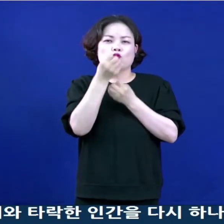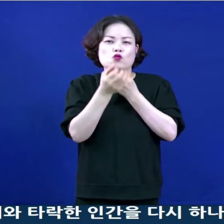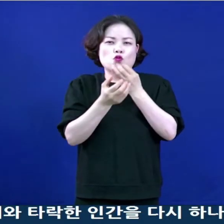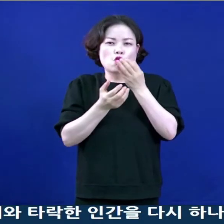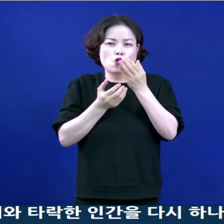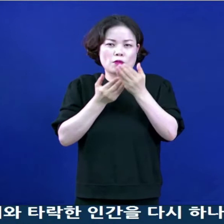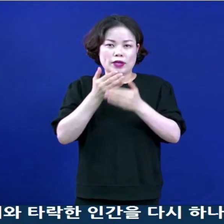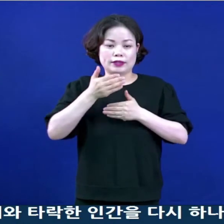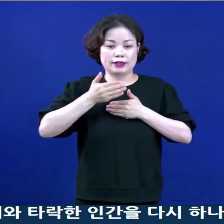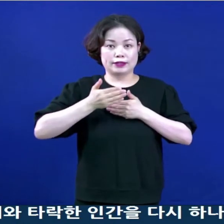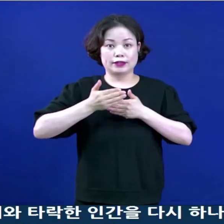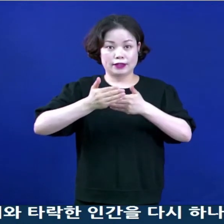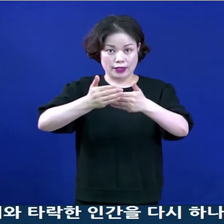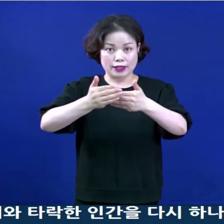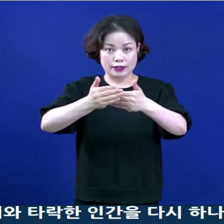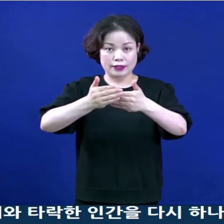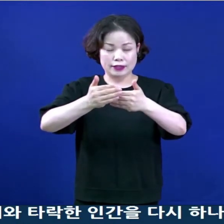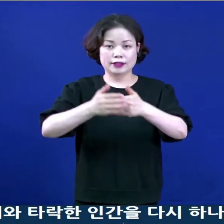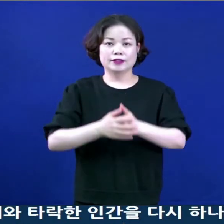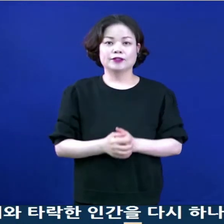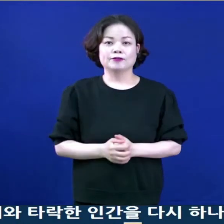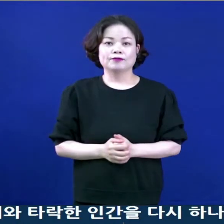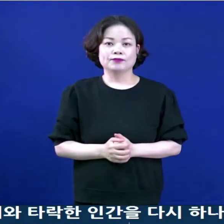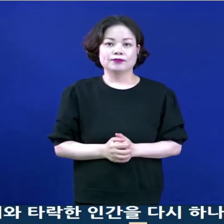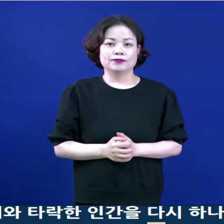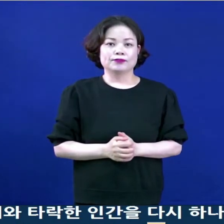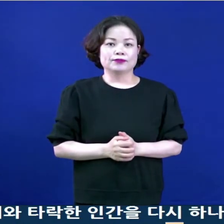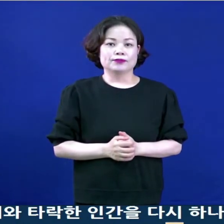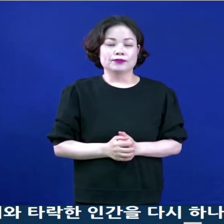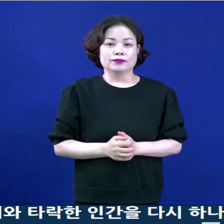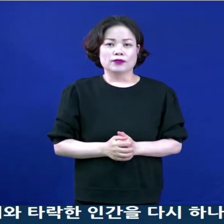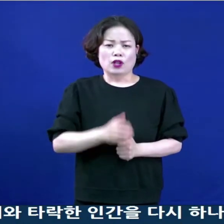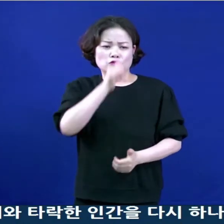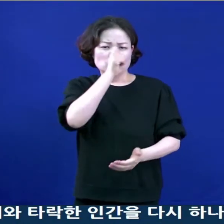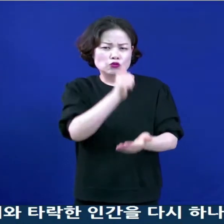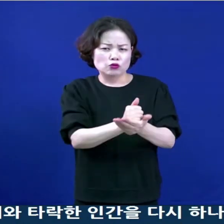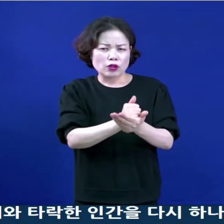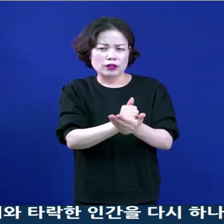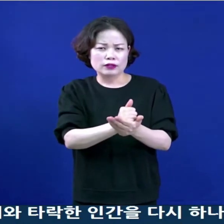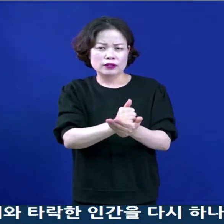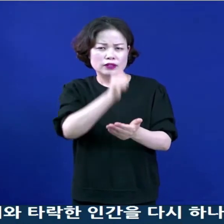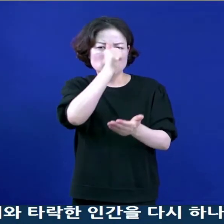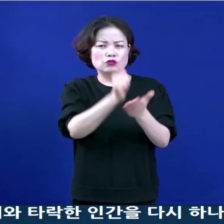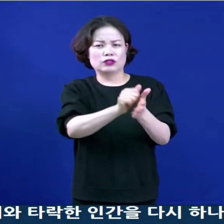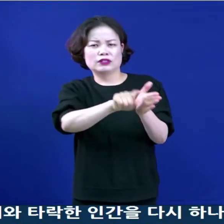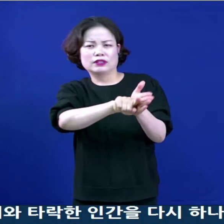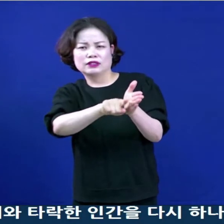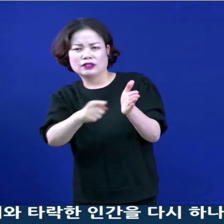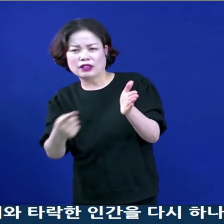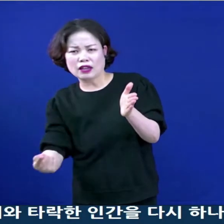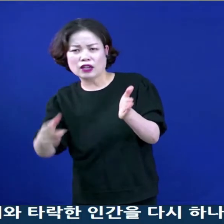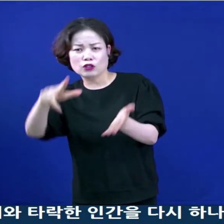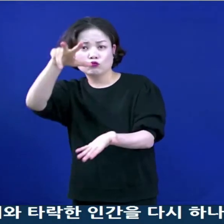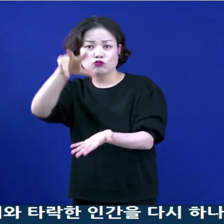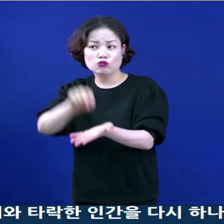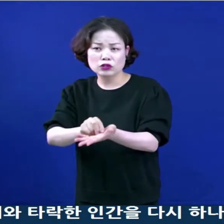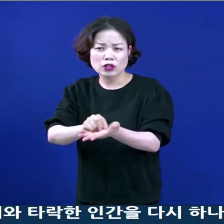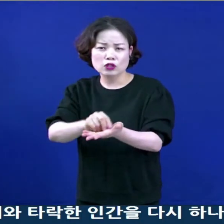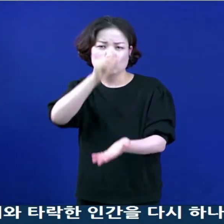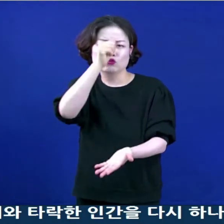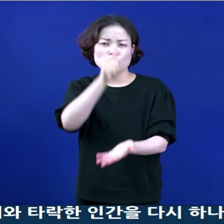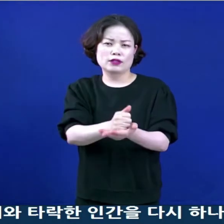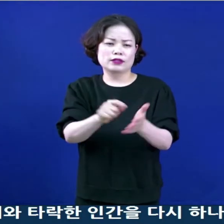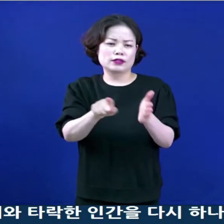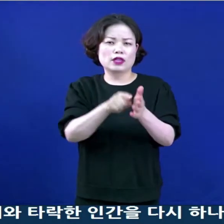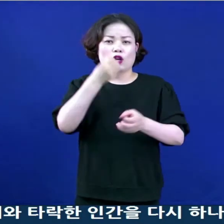진행이 된다라는 그림을 그려 드리겠습니다. 자, 이제 죄와 타락의 문제로 돌아오죠. 그럼 죄는, 오늘 이제